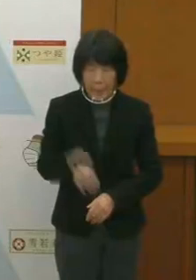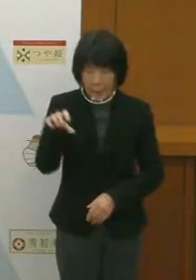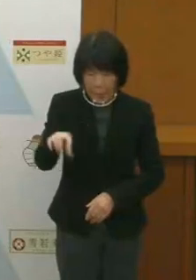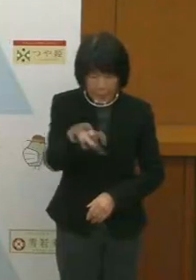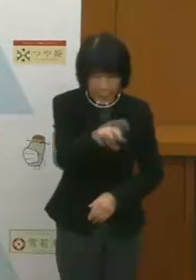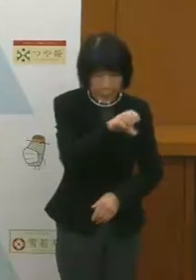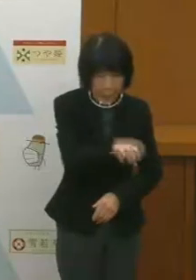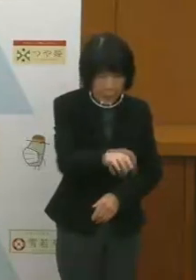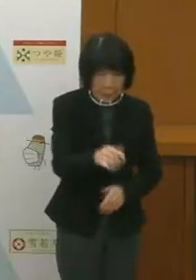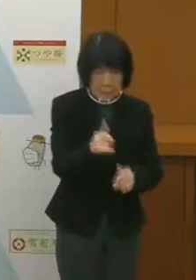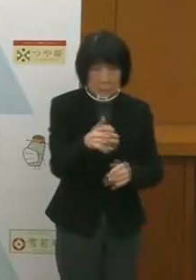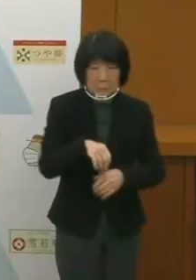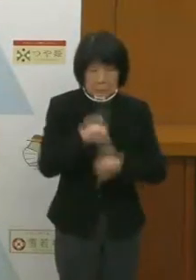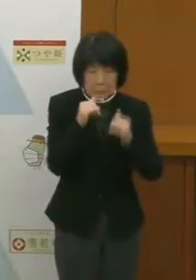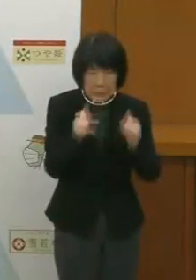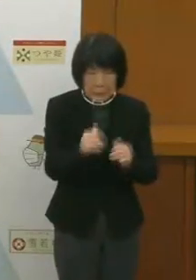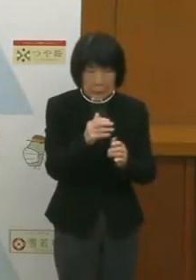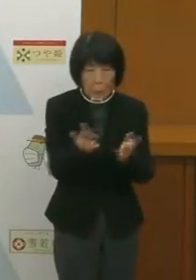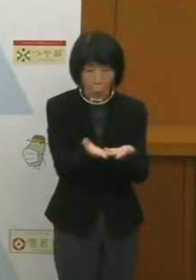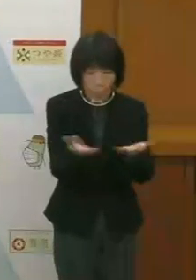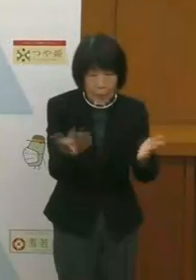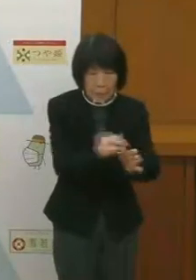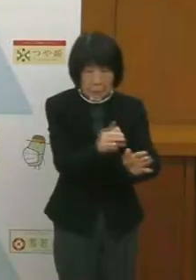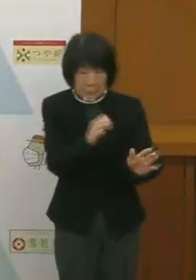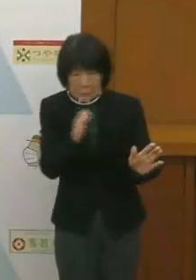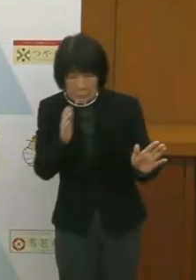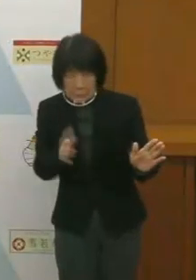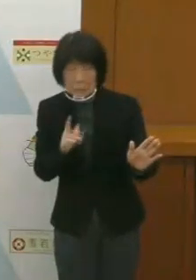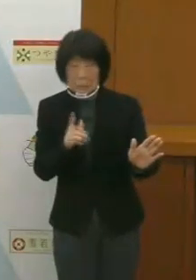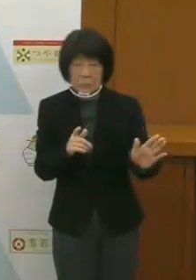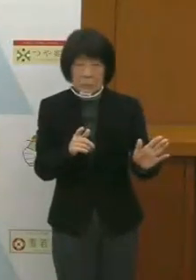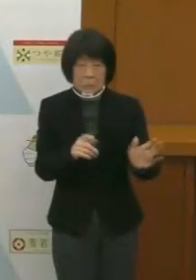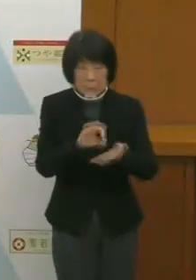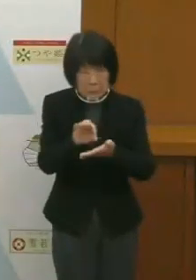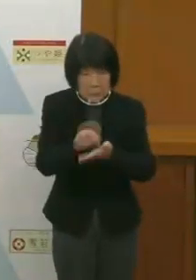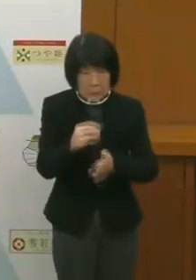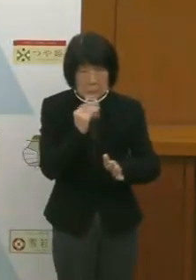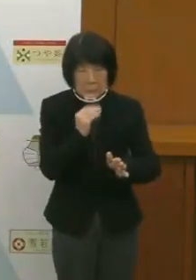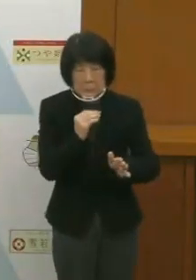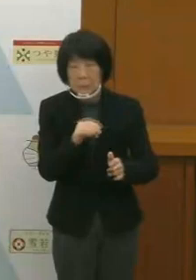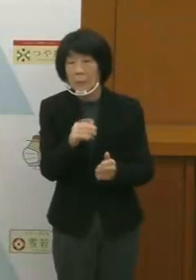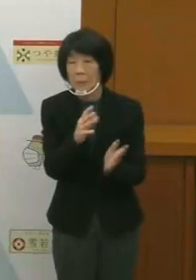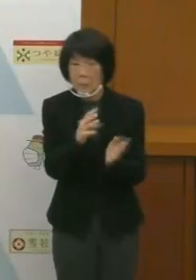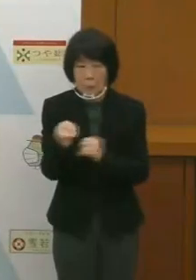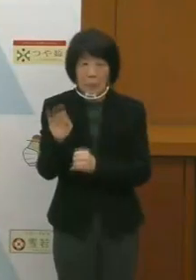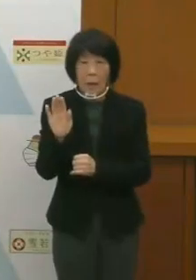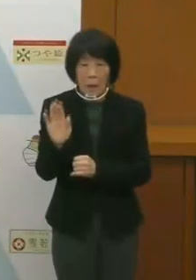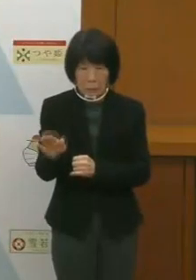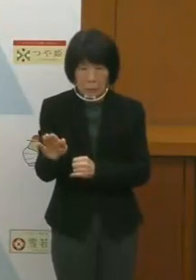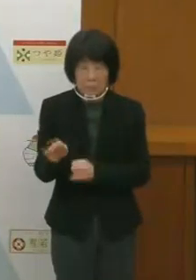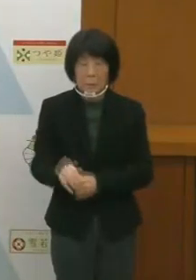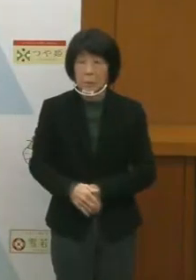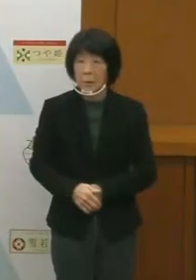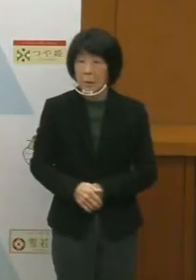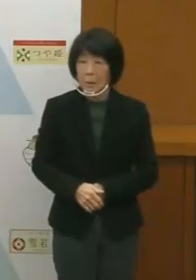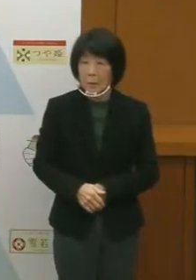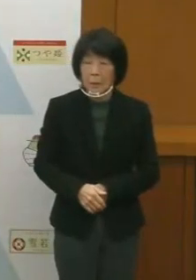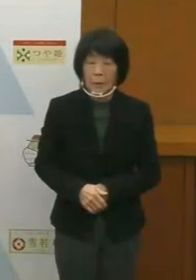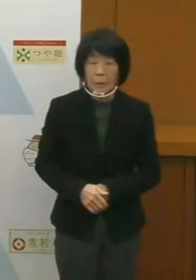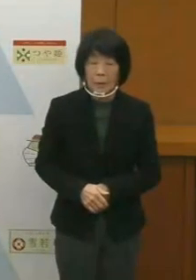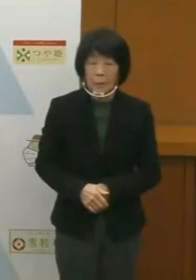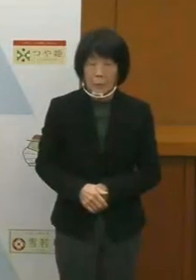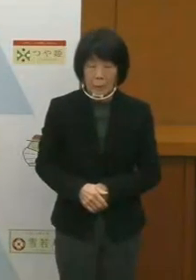ます。それは、飲酒介護控えてという一方で、そういったお年寄りの方々、GoTo イート